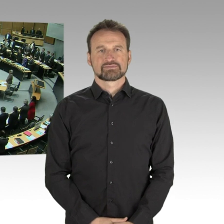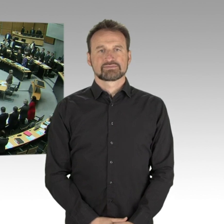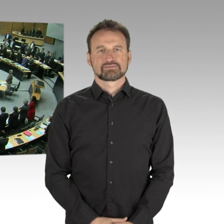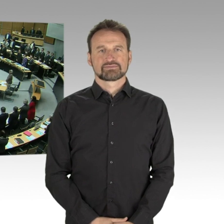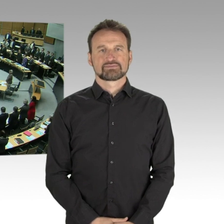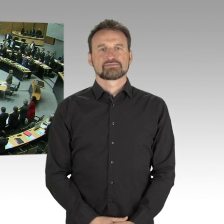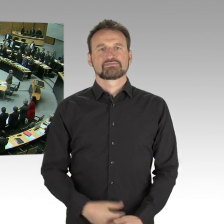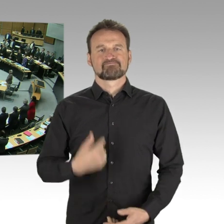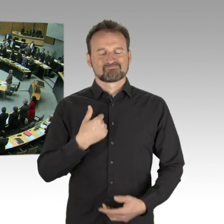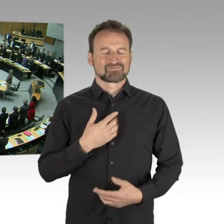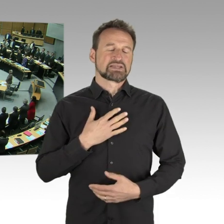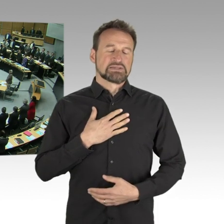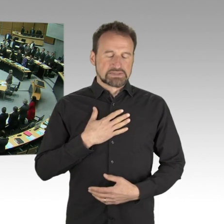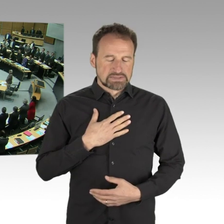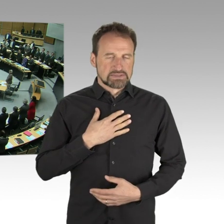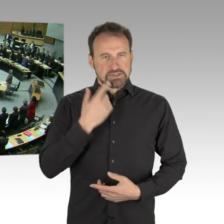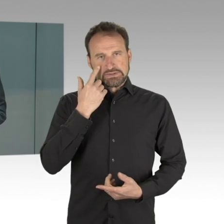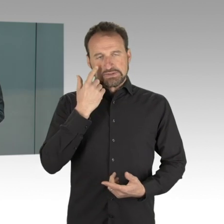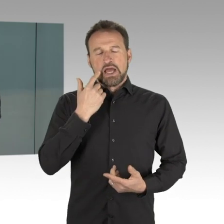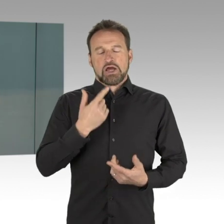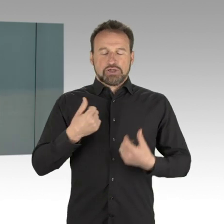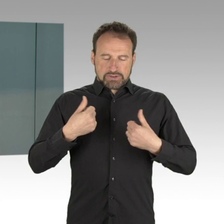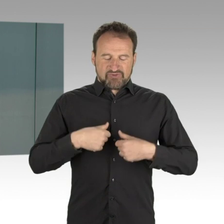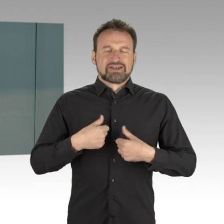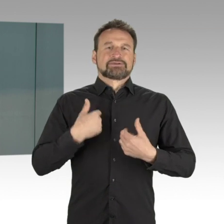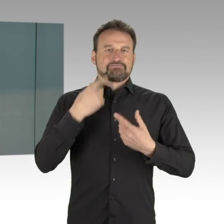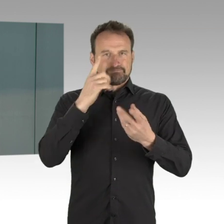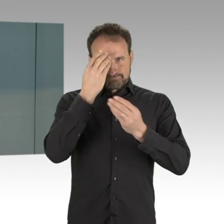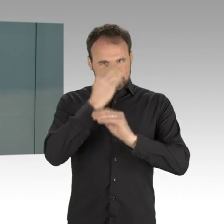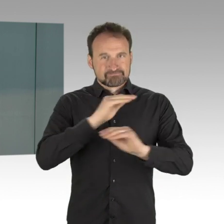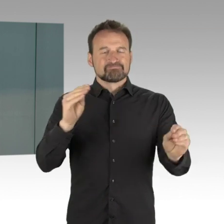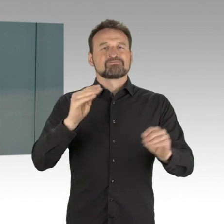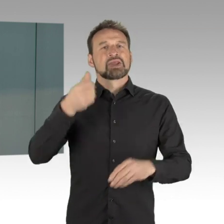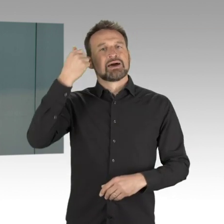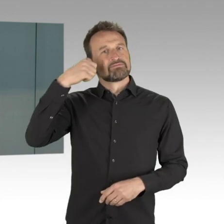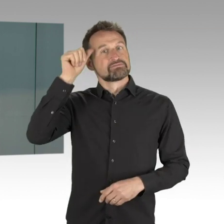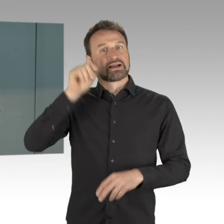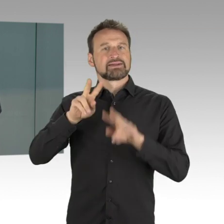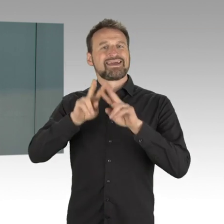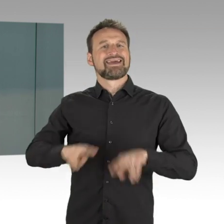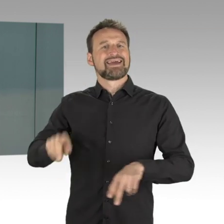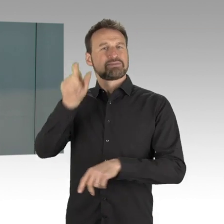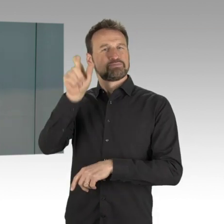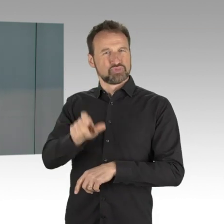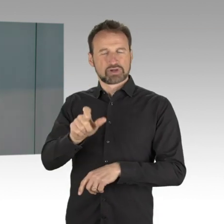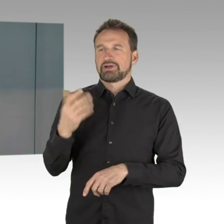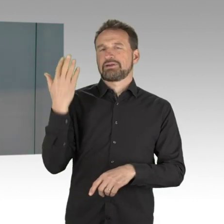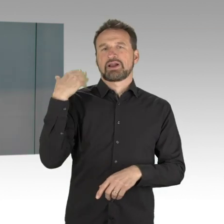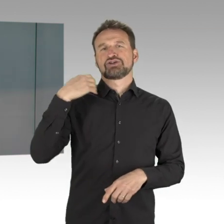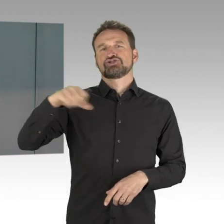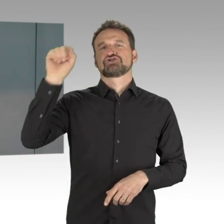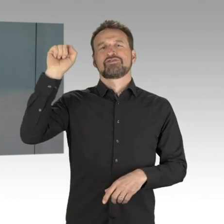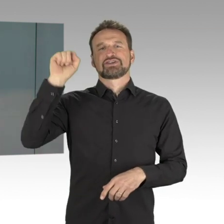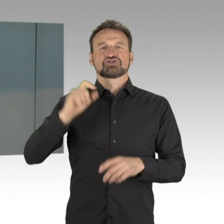Ich habe die traurige Pflicht, Sie davon in Kenntnis zu setzen, dass der Berliner Ehrenbürger und ehemalige sowjetische